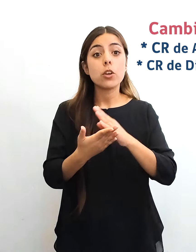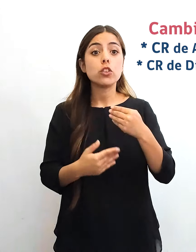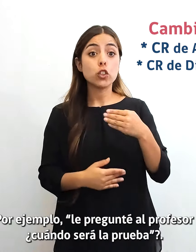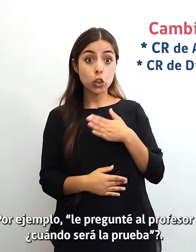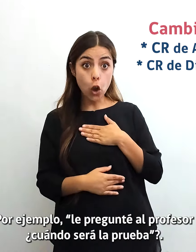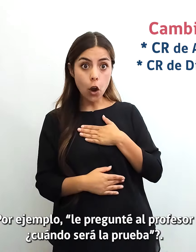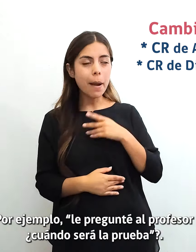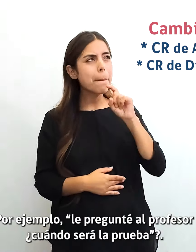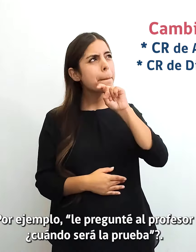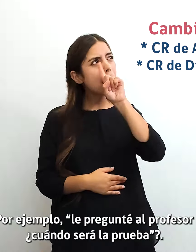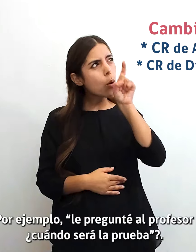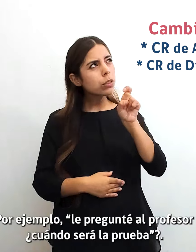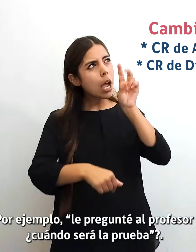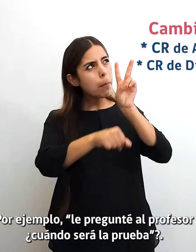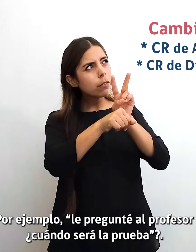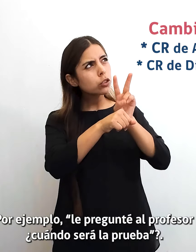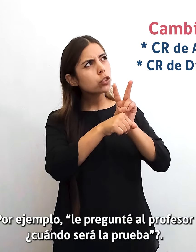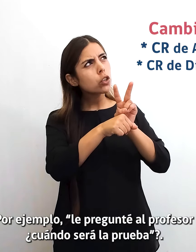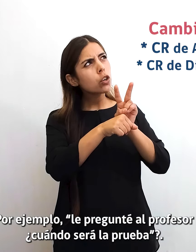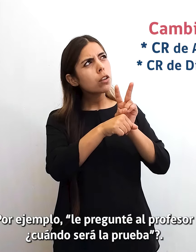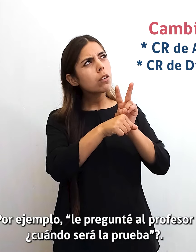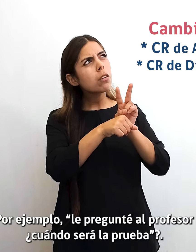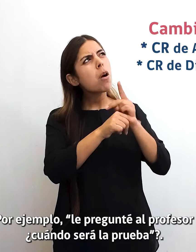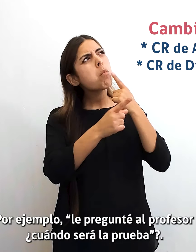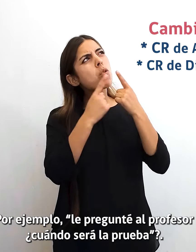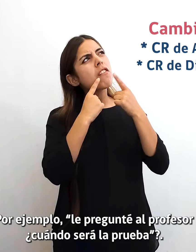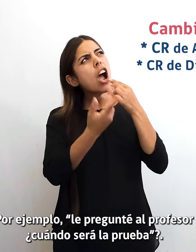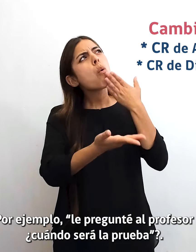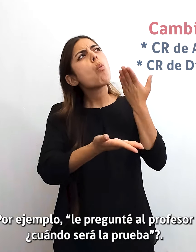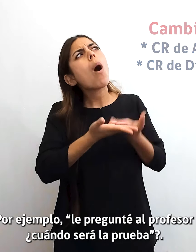Por ejemplo, le pregunté al profesor, ¿cuándo será la prueba?